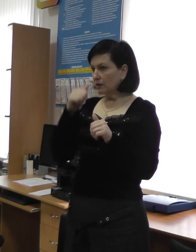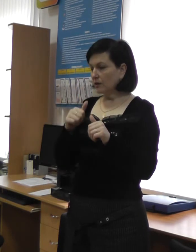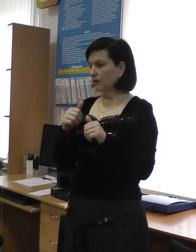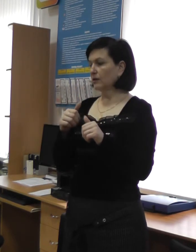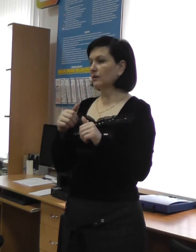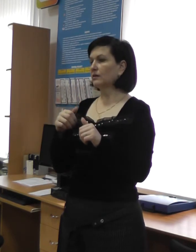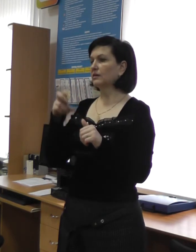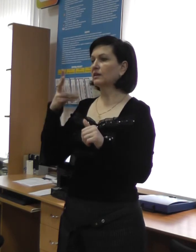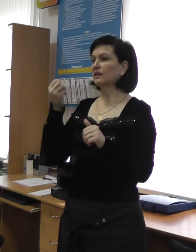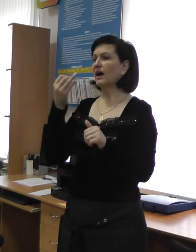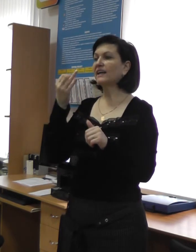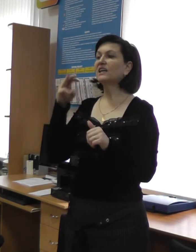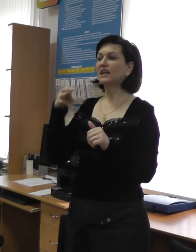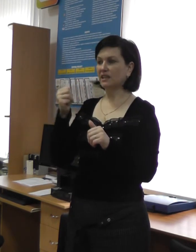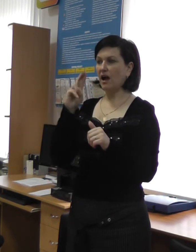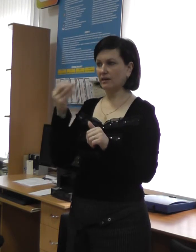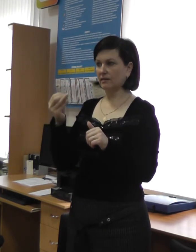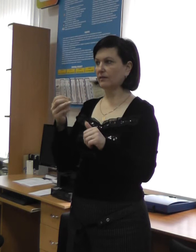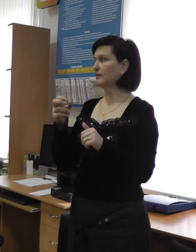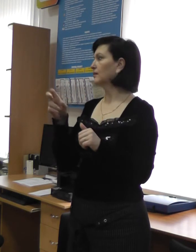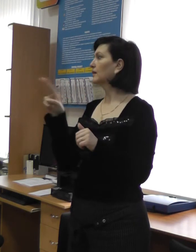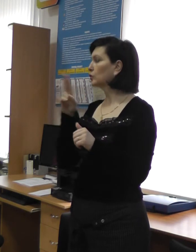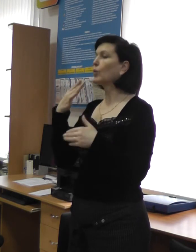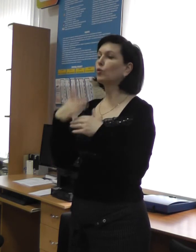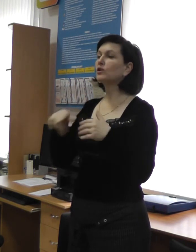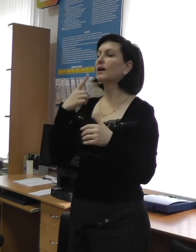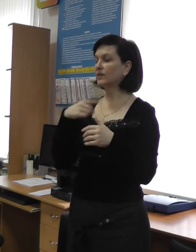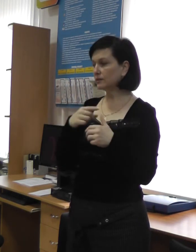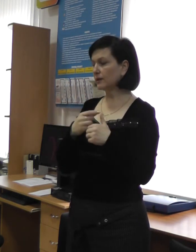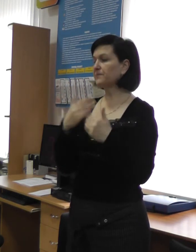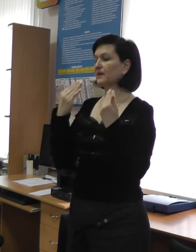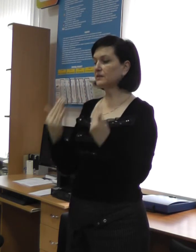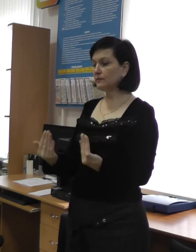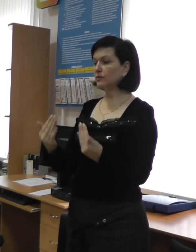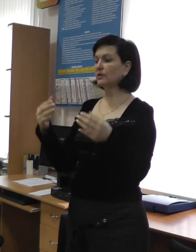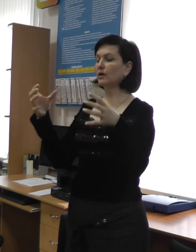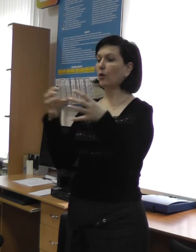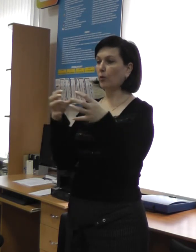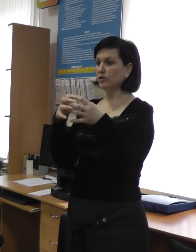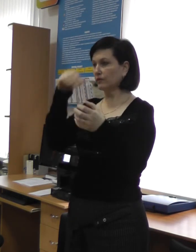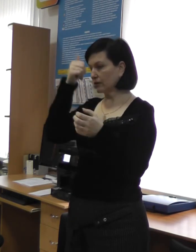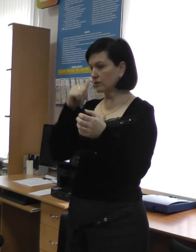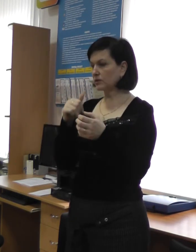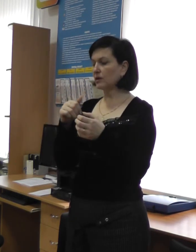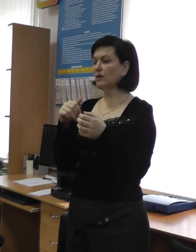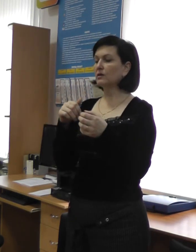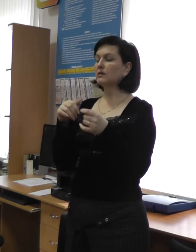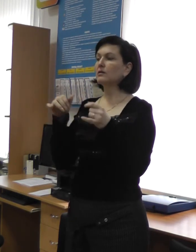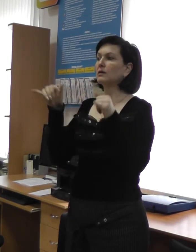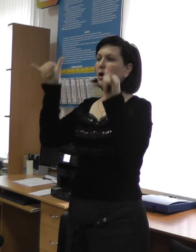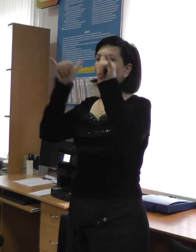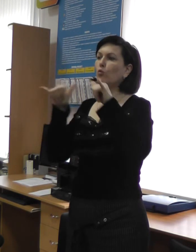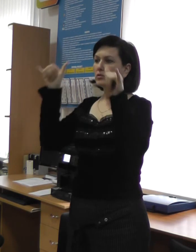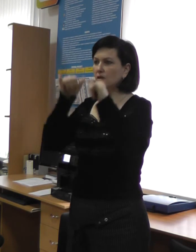греко-предпринимателя Петра Натаки, о чем я уже вам поведовала. Сегодня автономия работает над созданием музея истории быта,